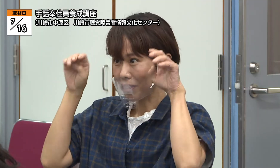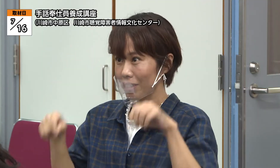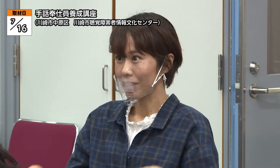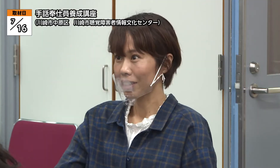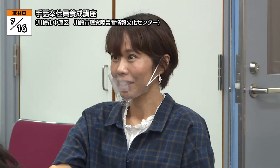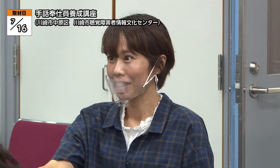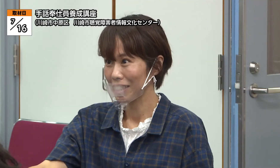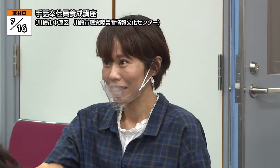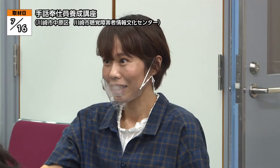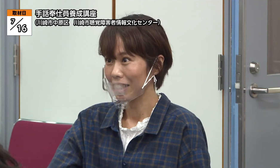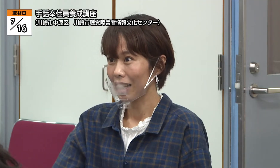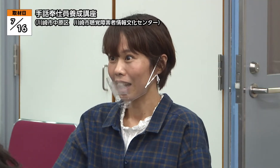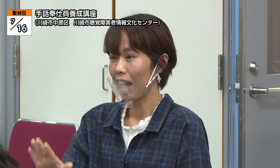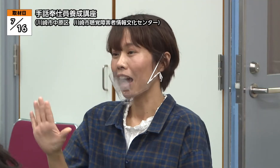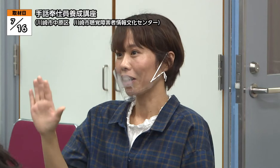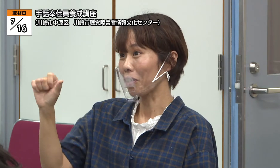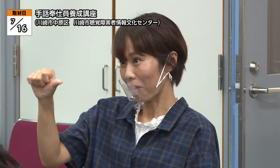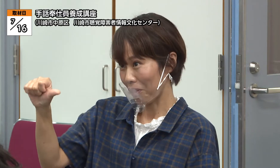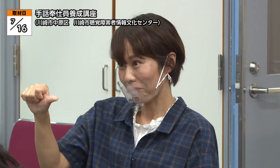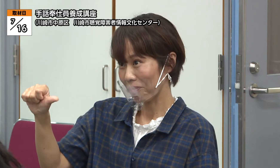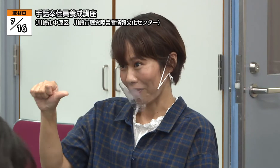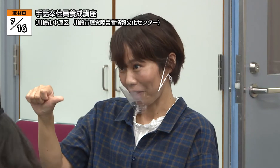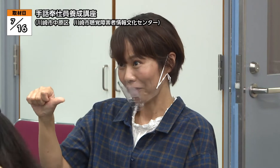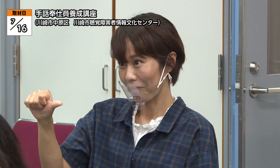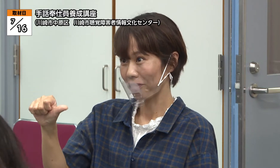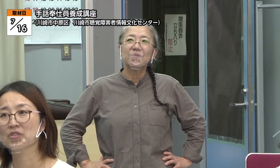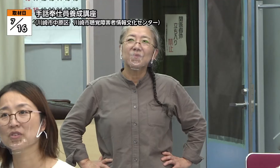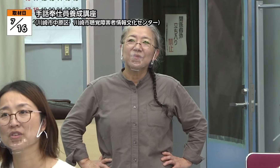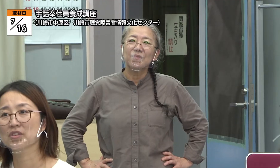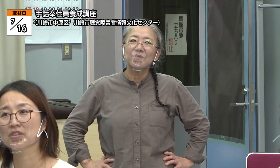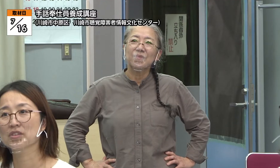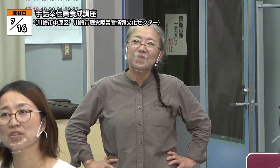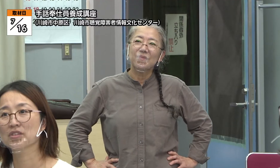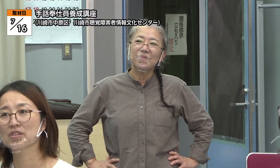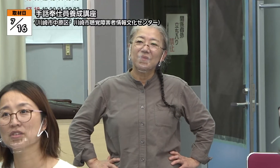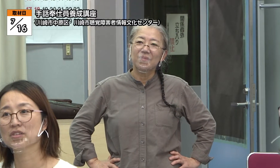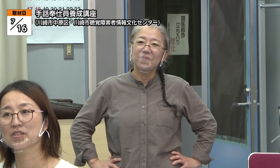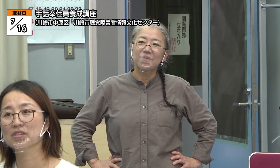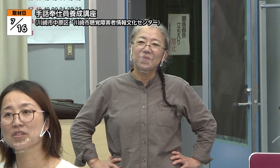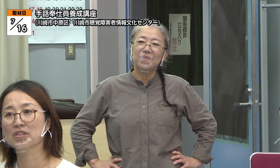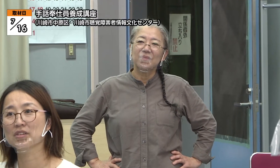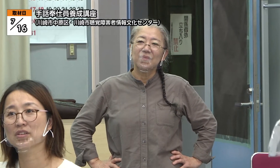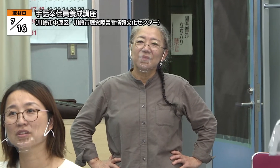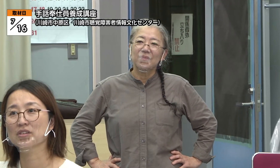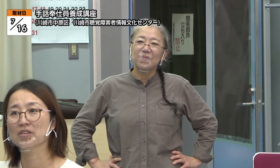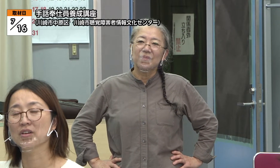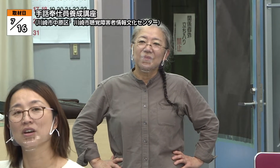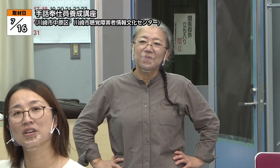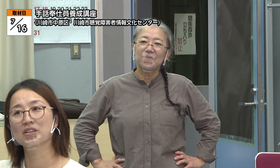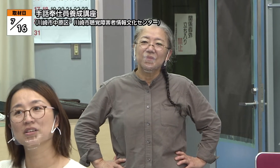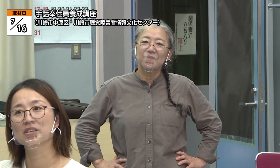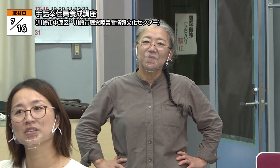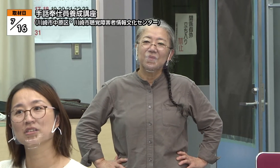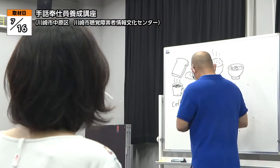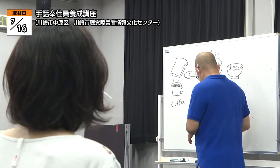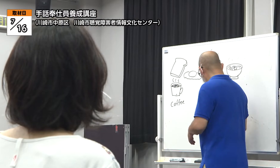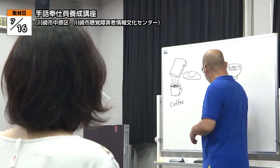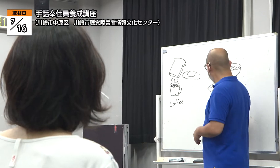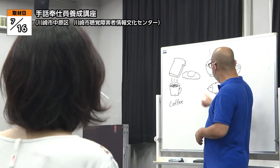この日行われた入門編の講座には9人が参加しました。受講者は自らも聴